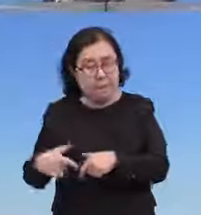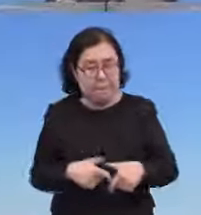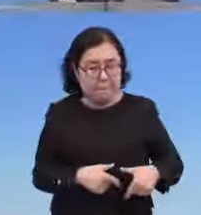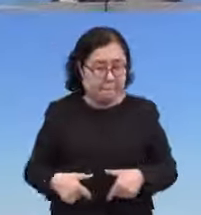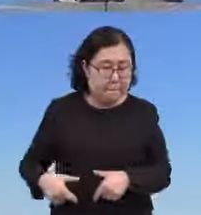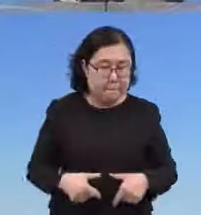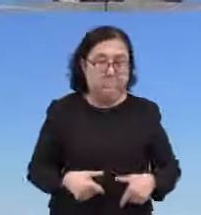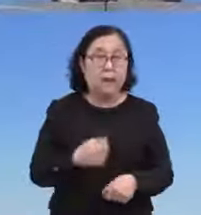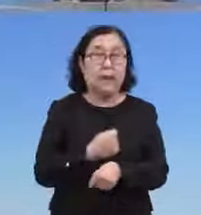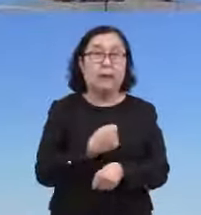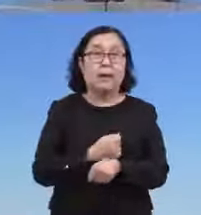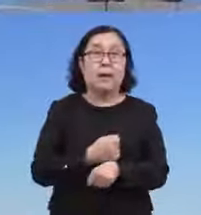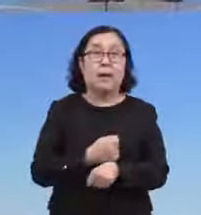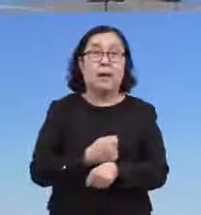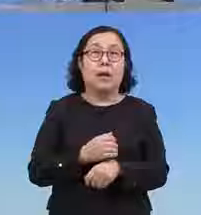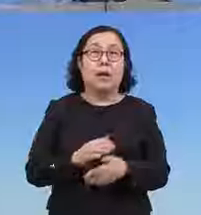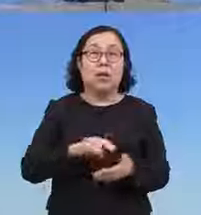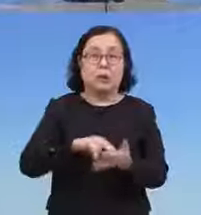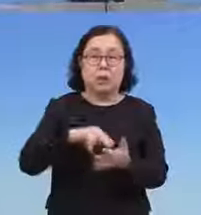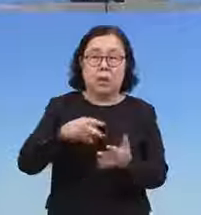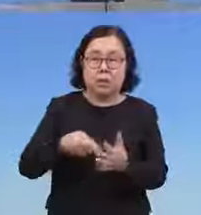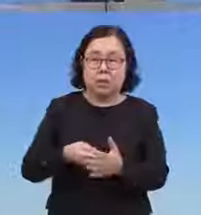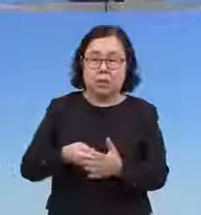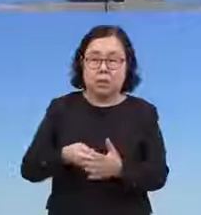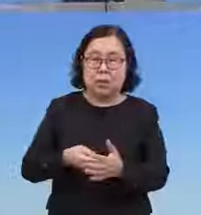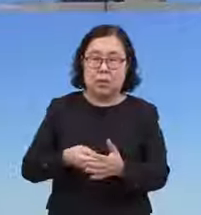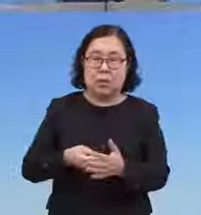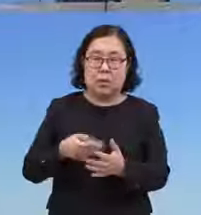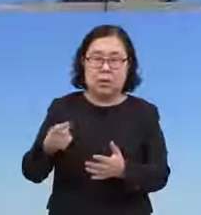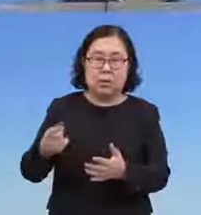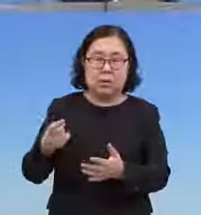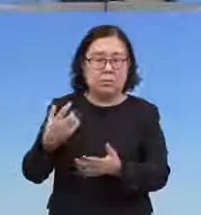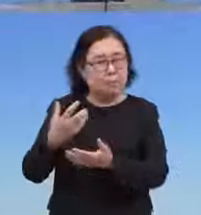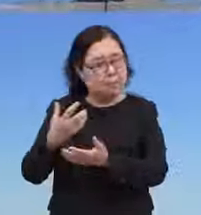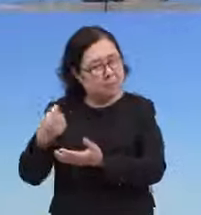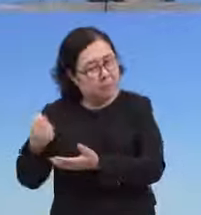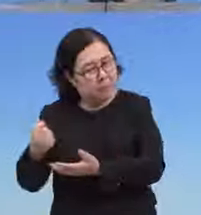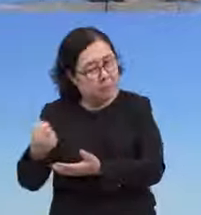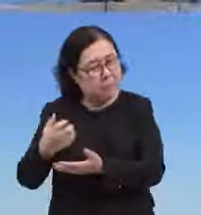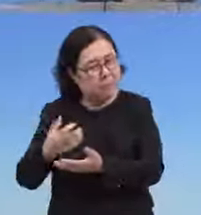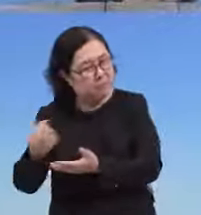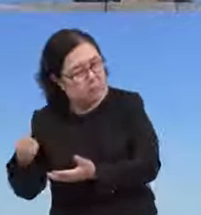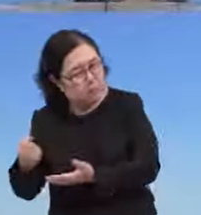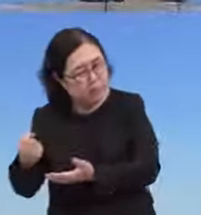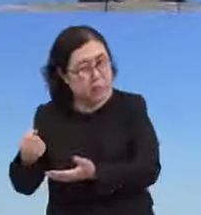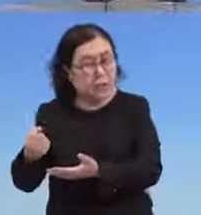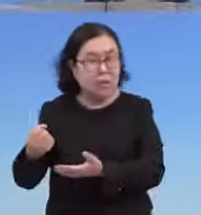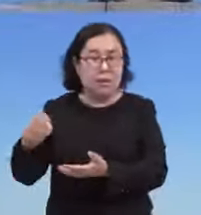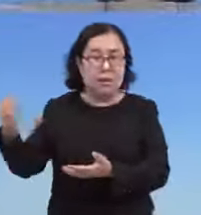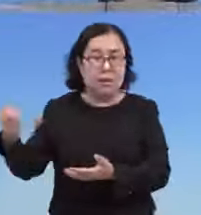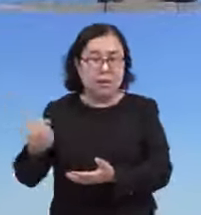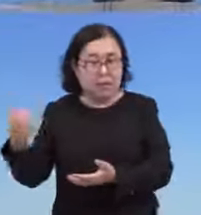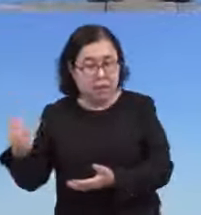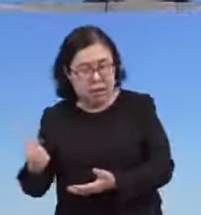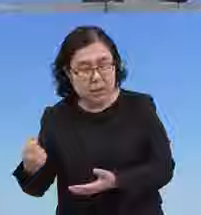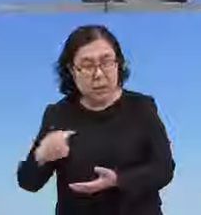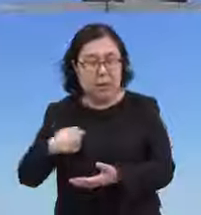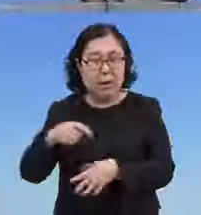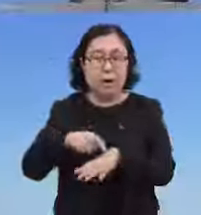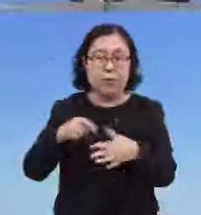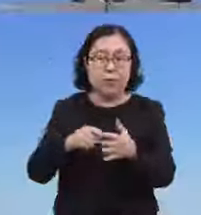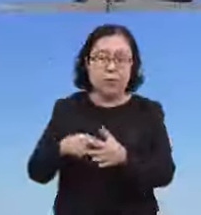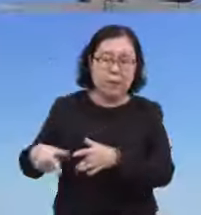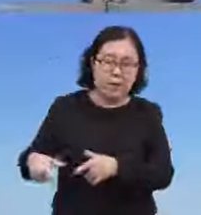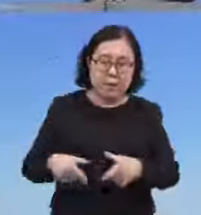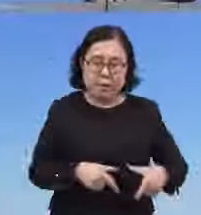시민권 유지하는데. 그래서 결정적으로 되돌아선 게 한 3번 되고요, 받으러 가려고 마음으로는 100번도 더